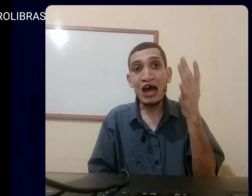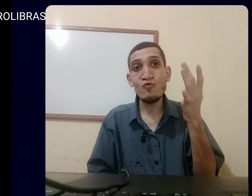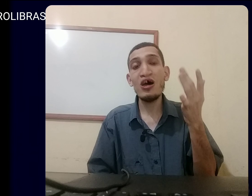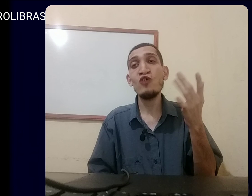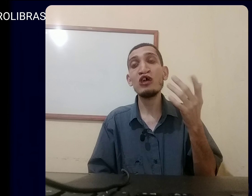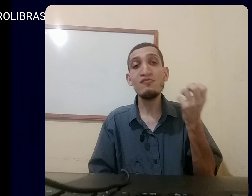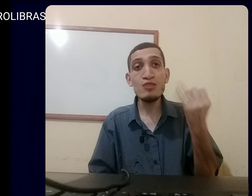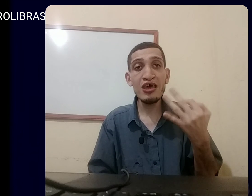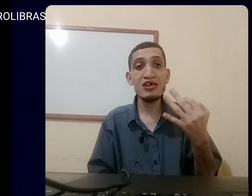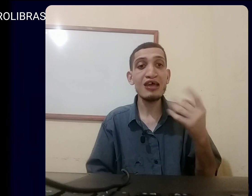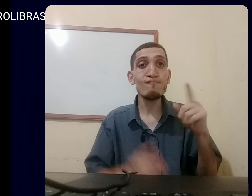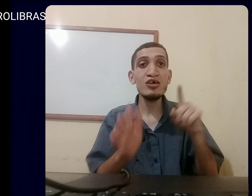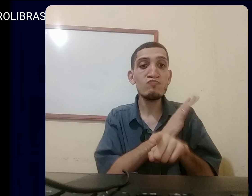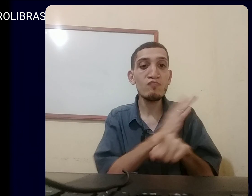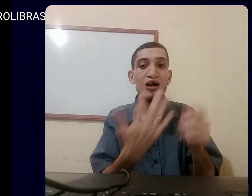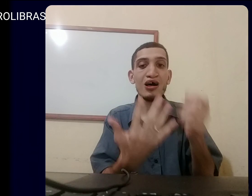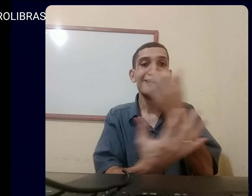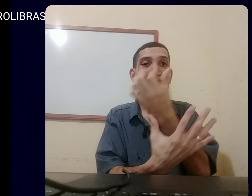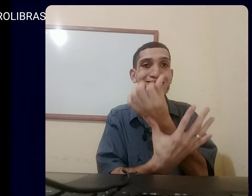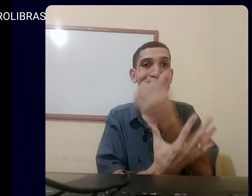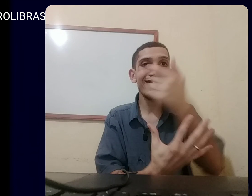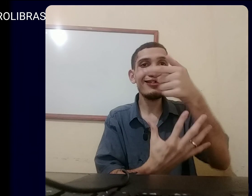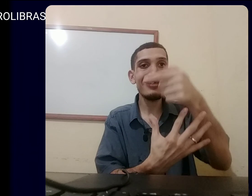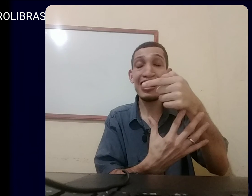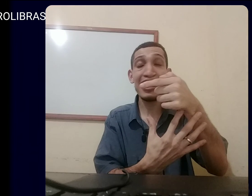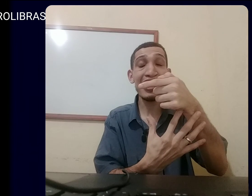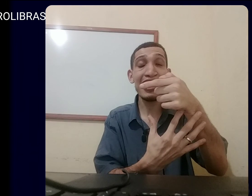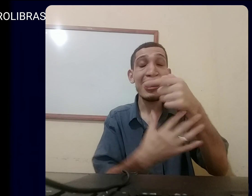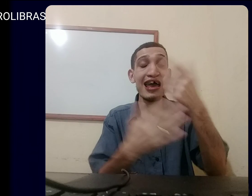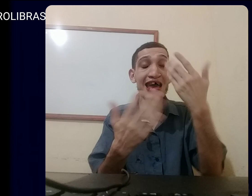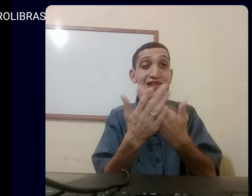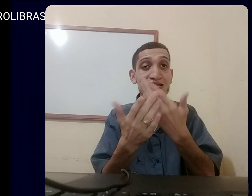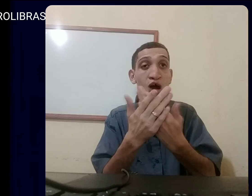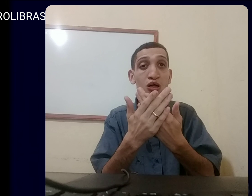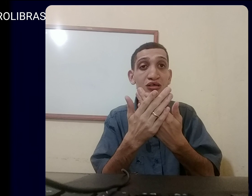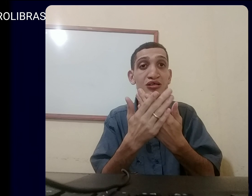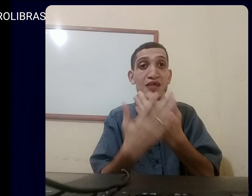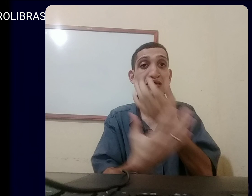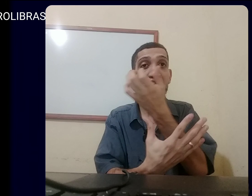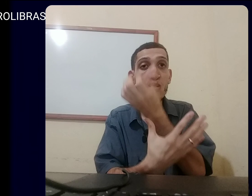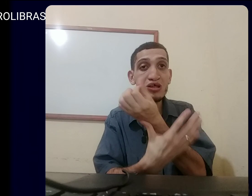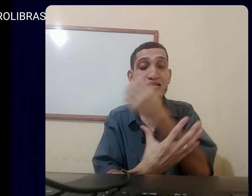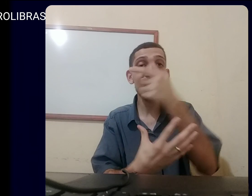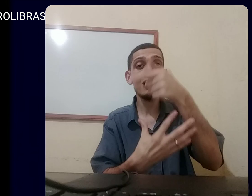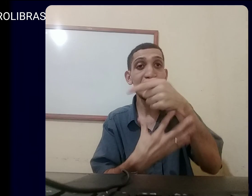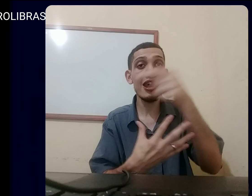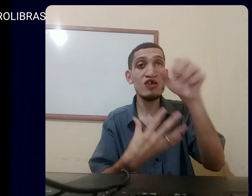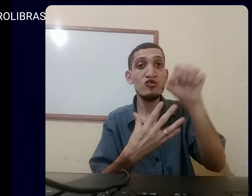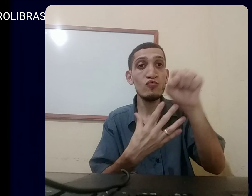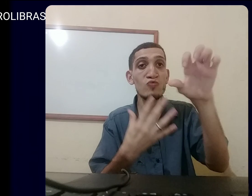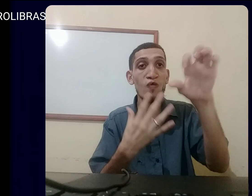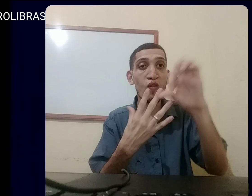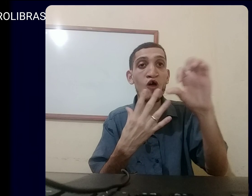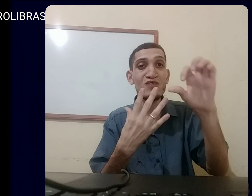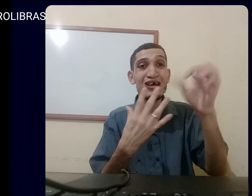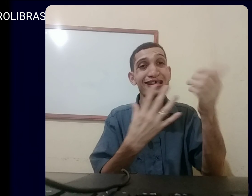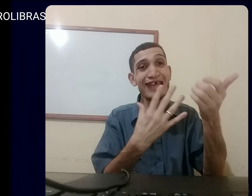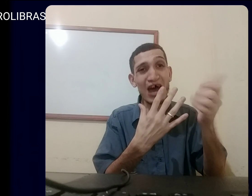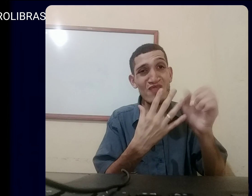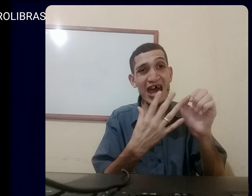muito fácil, eu já expliquei que a pergunta 6, essas aulas aqui, que é a aula 6, 7, 8,